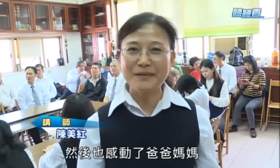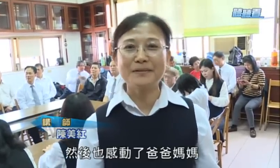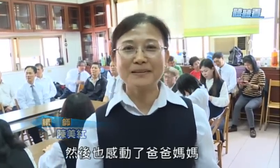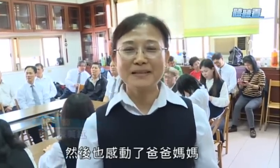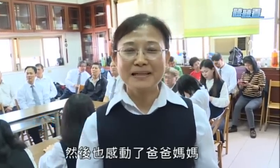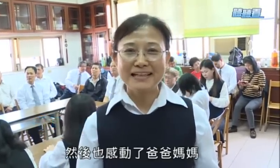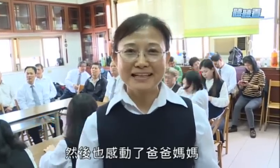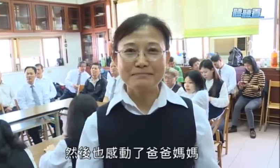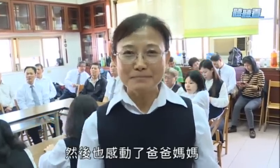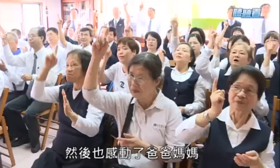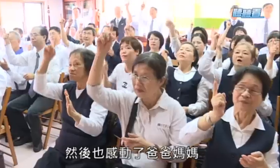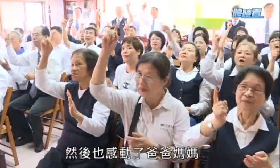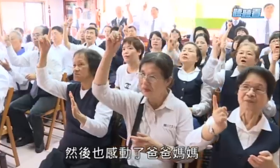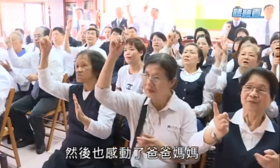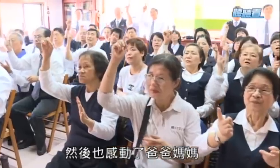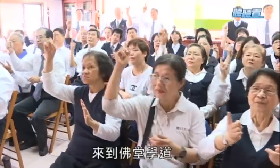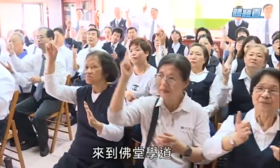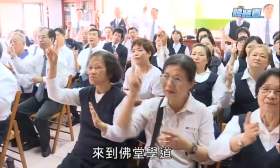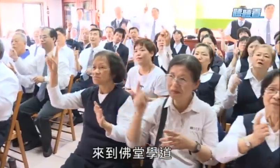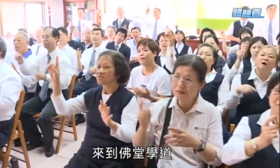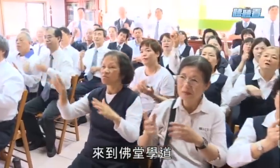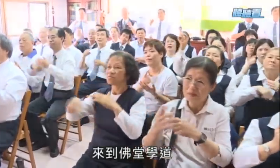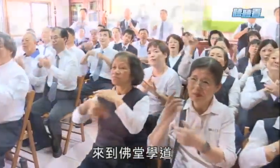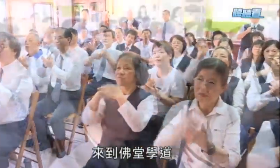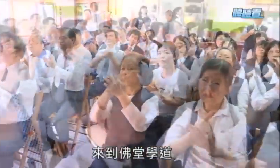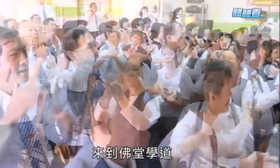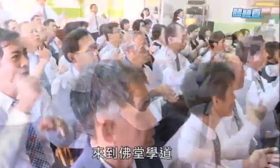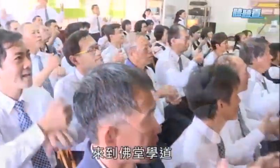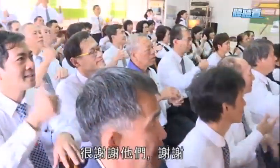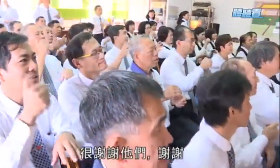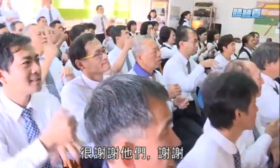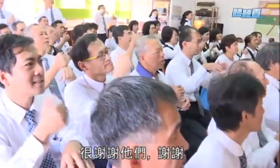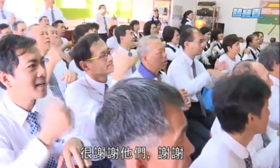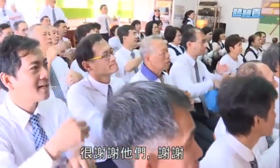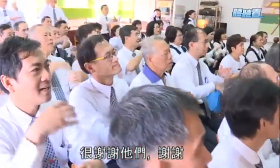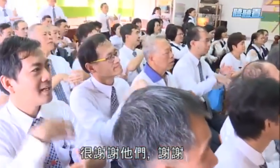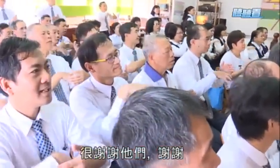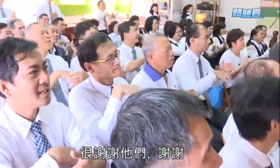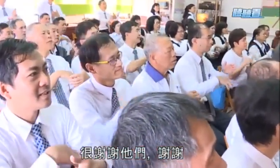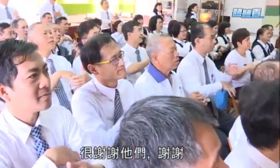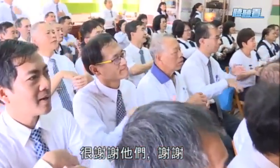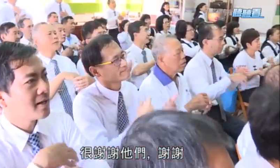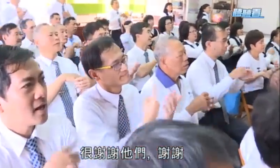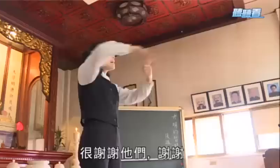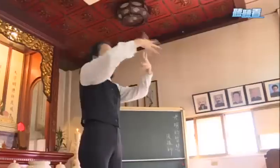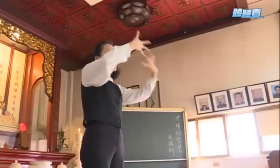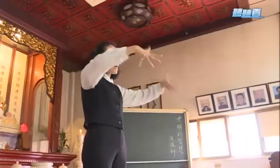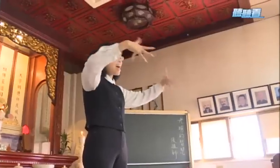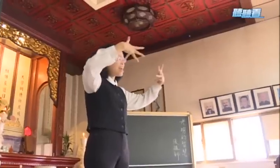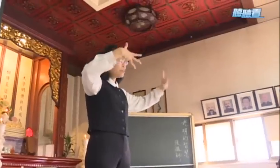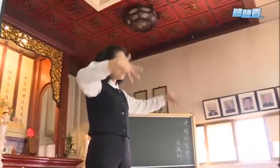动了爸爸妈妈来到佛堂学道，很谢谢他们，谢谢。